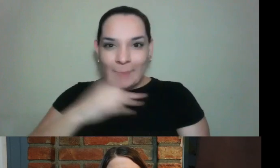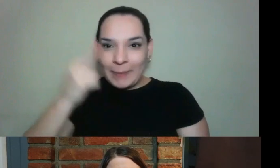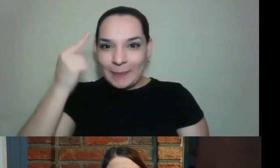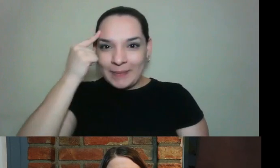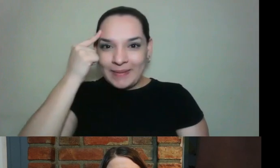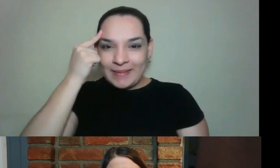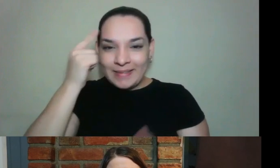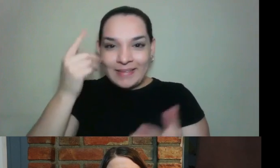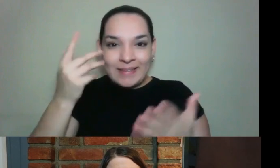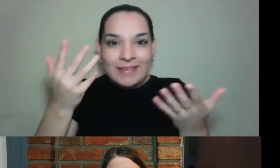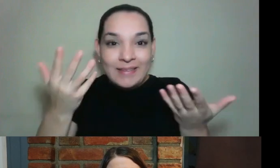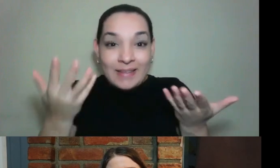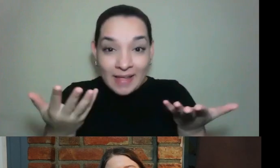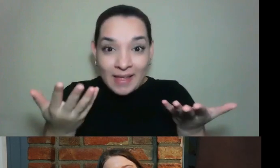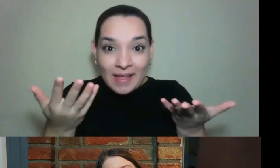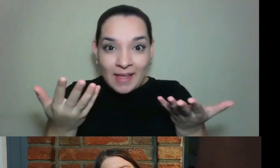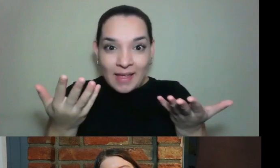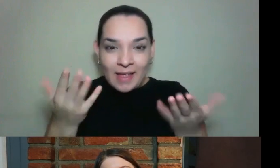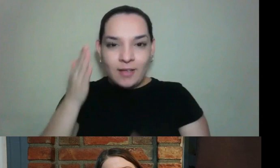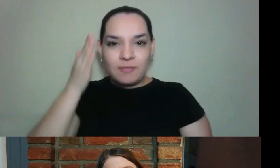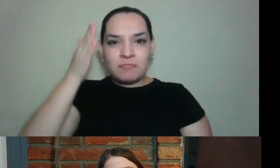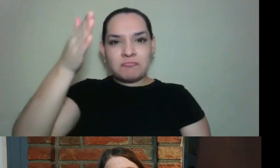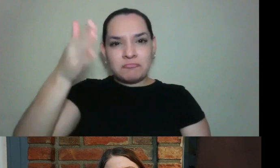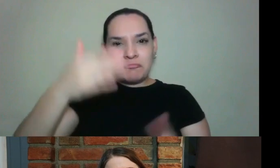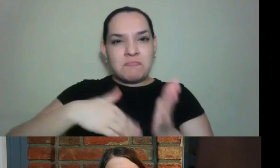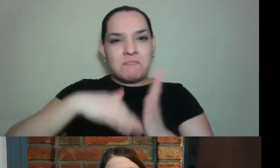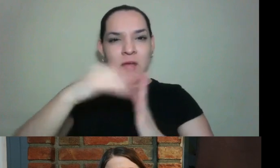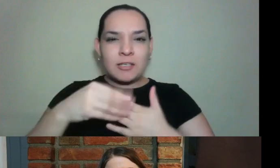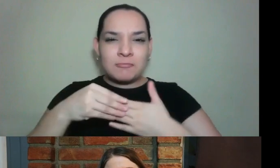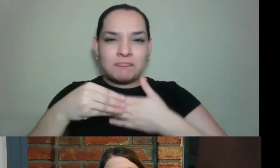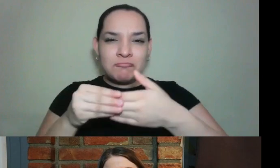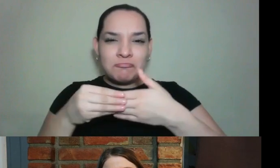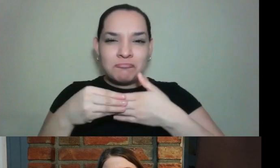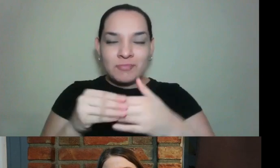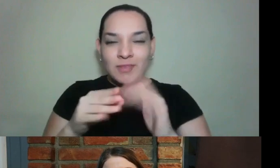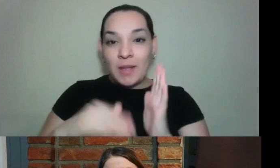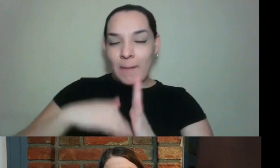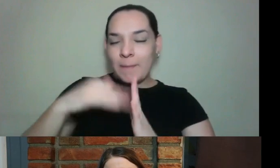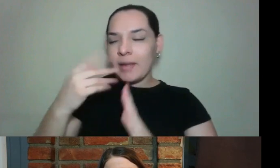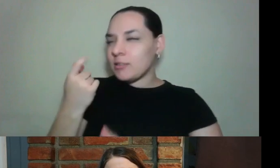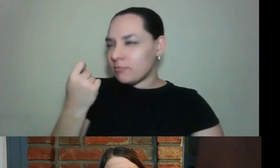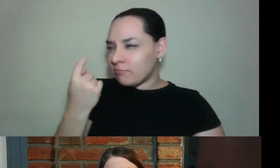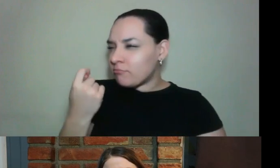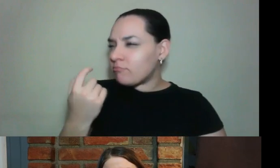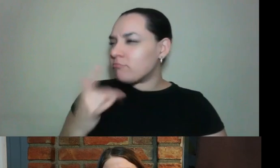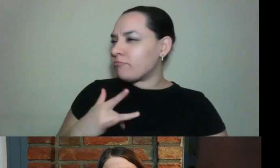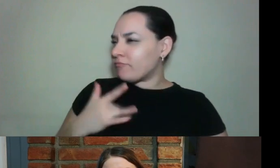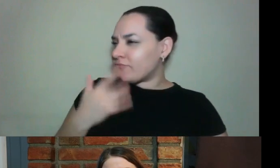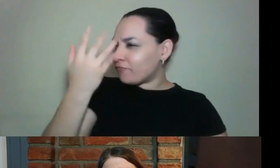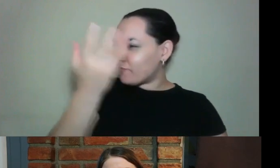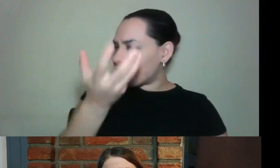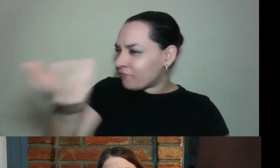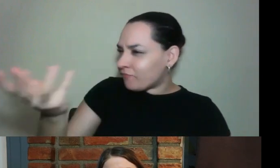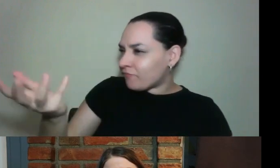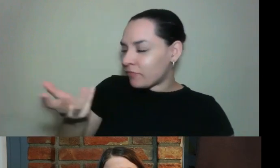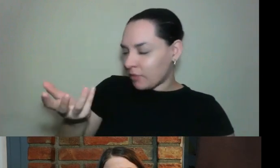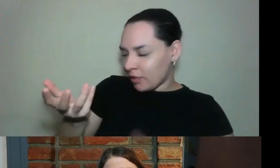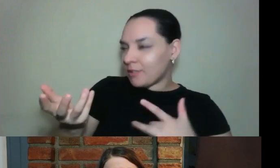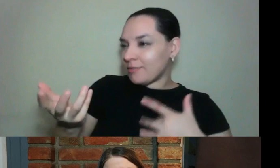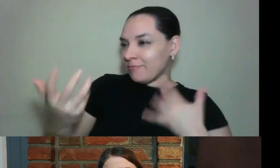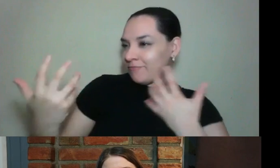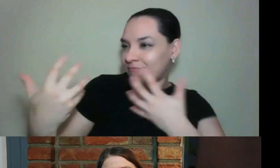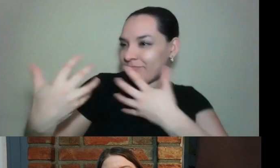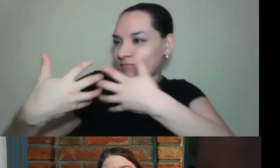toda mi mente para que para poder ser más flexible, para poder ser más comprensivo, para poder ser